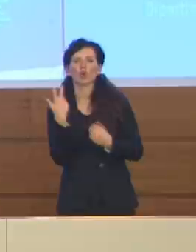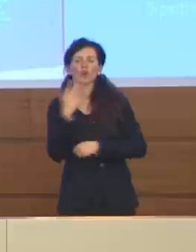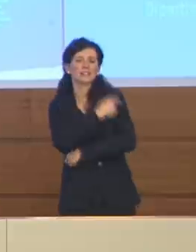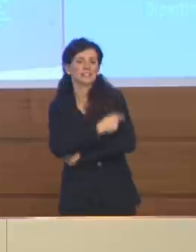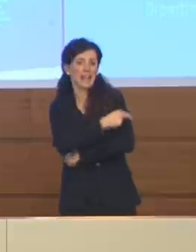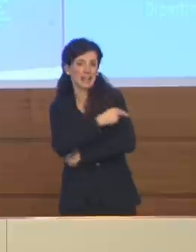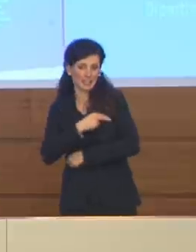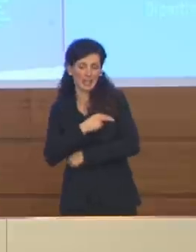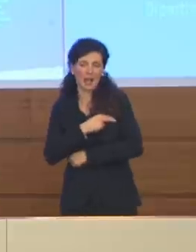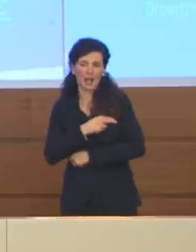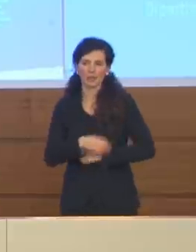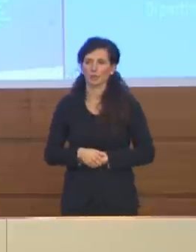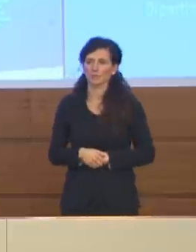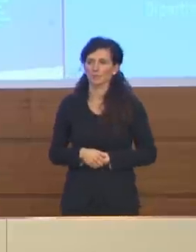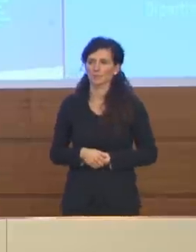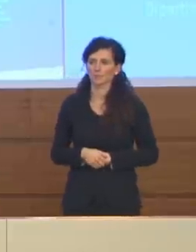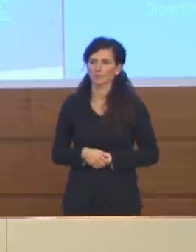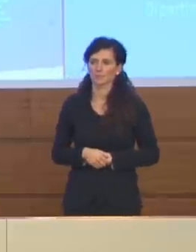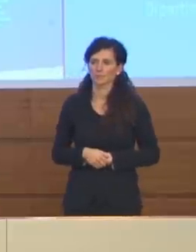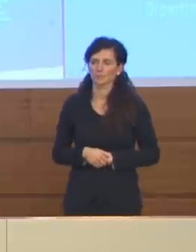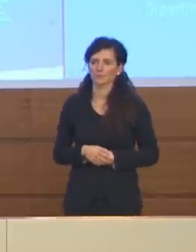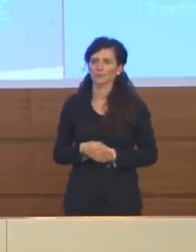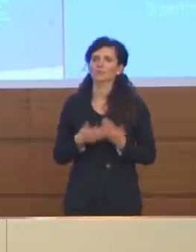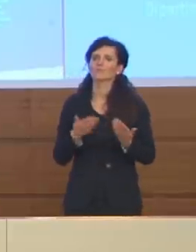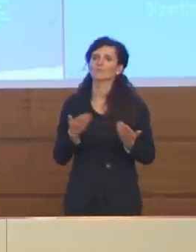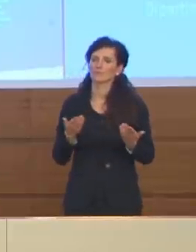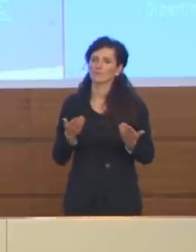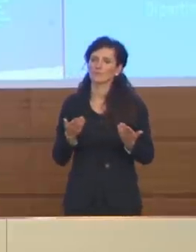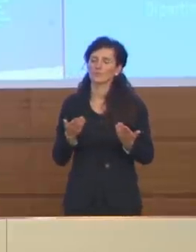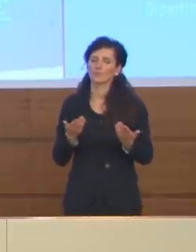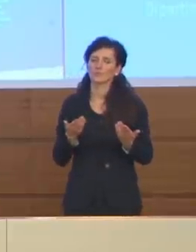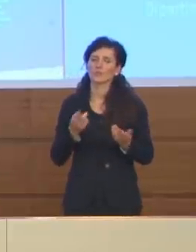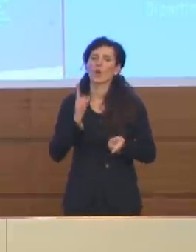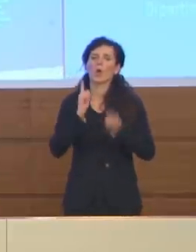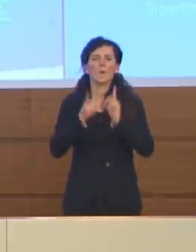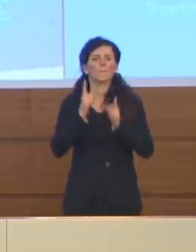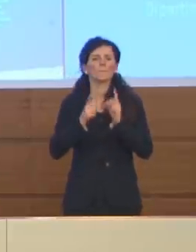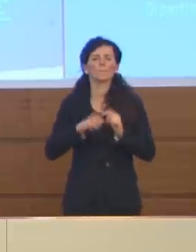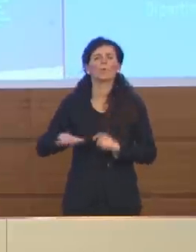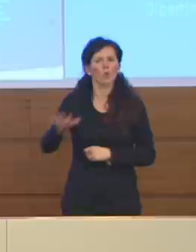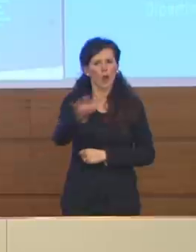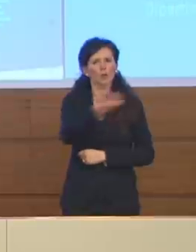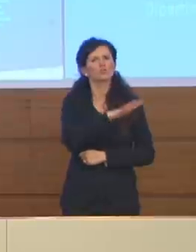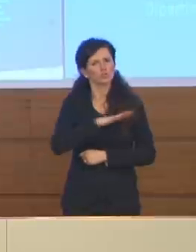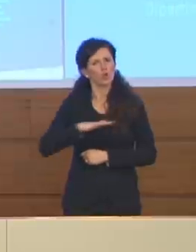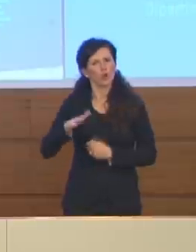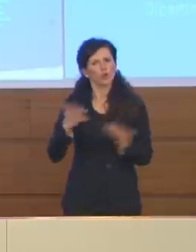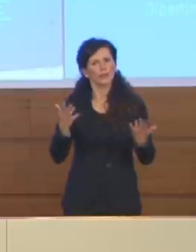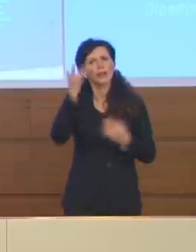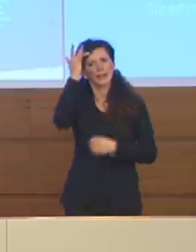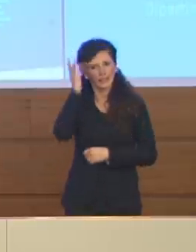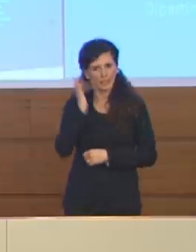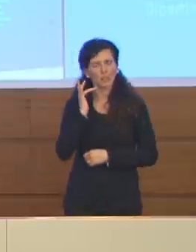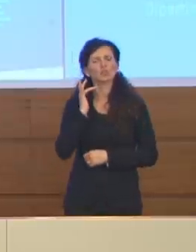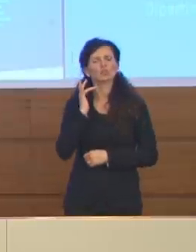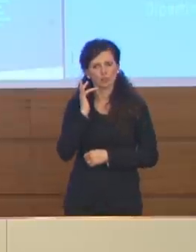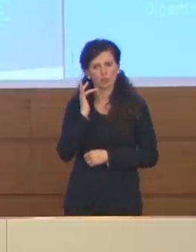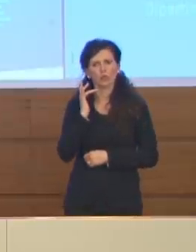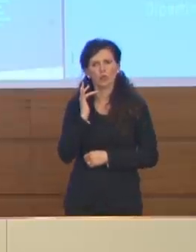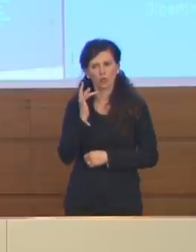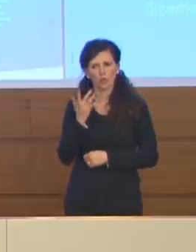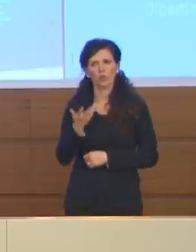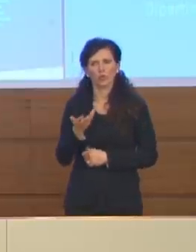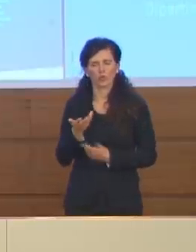l'attenzione fragili viene pagata o comunque alle popolazioni anche a rischio di